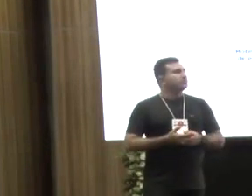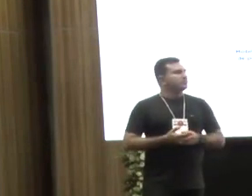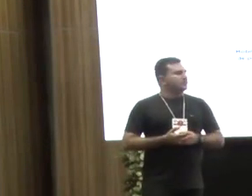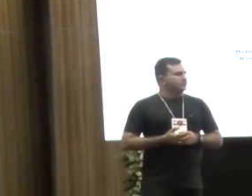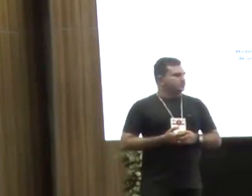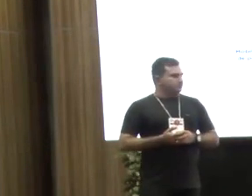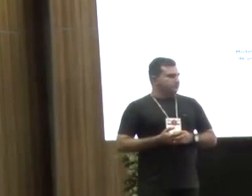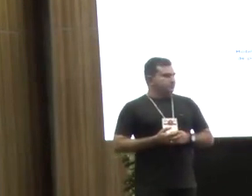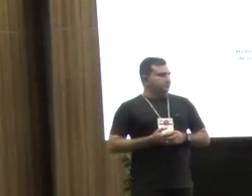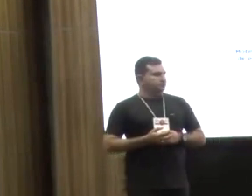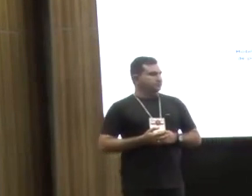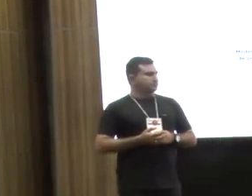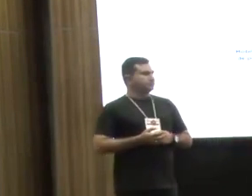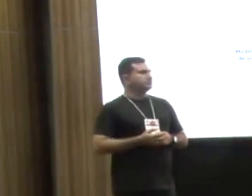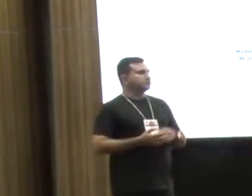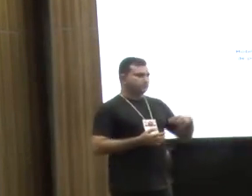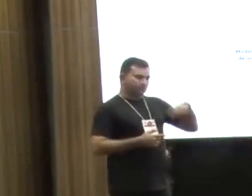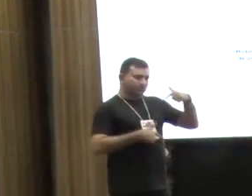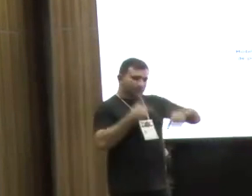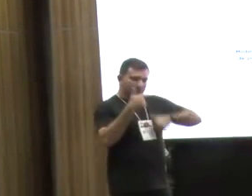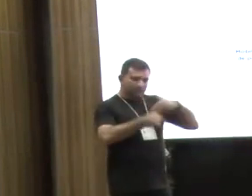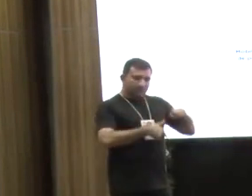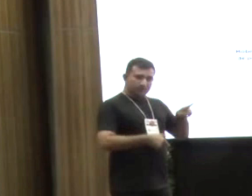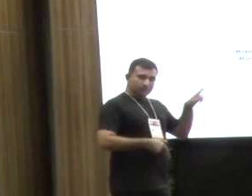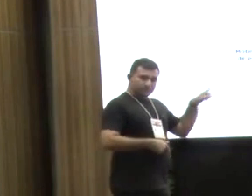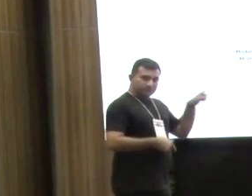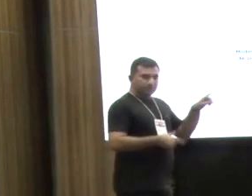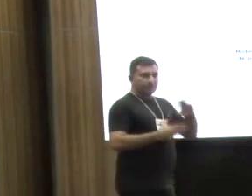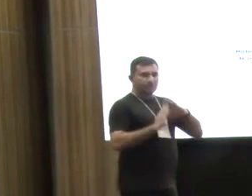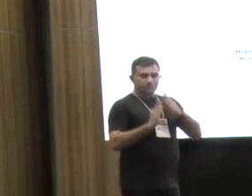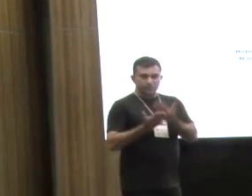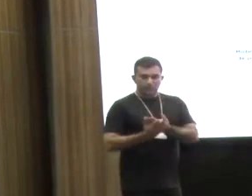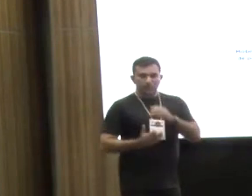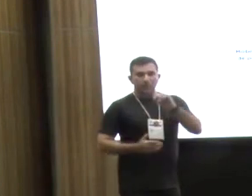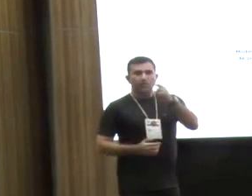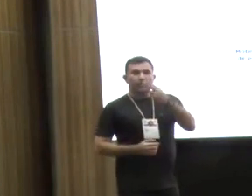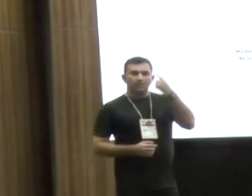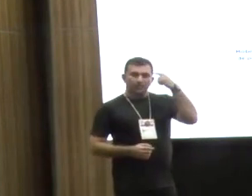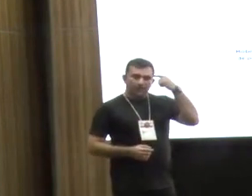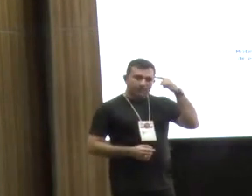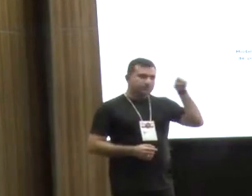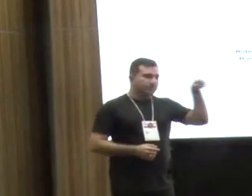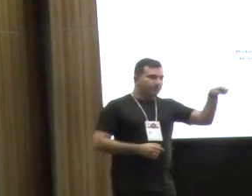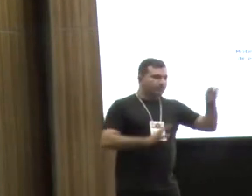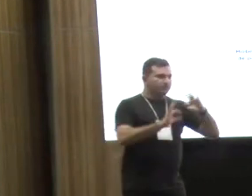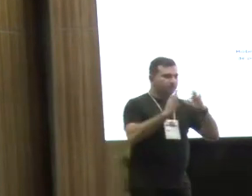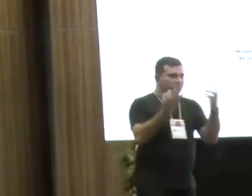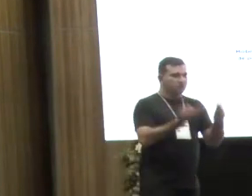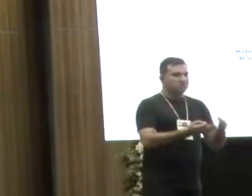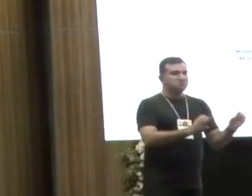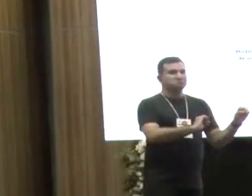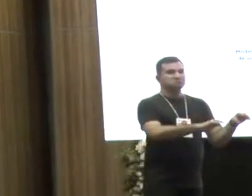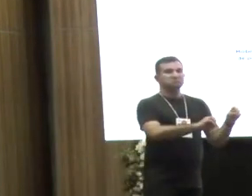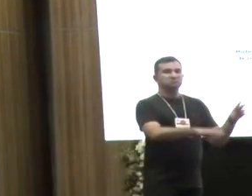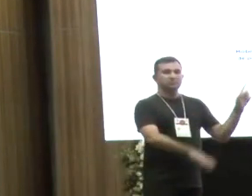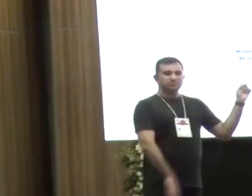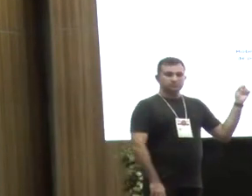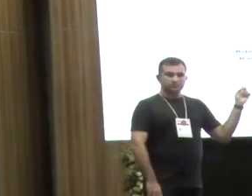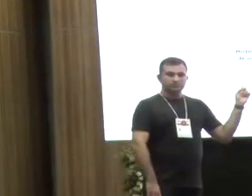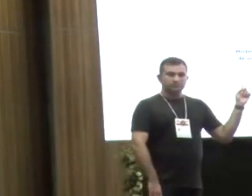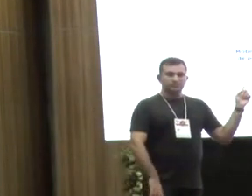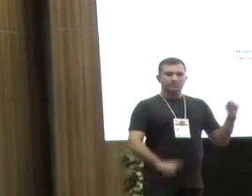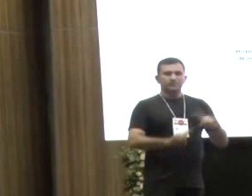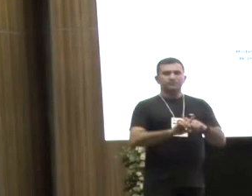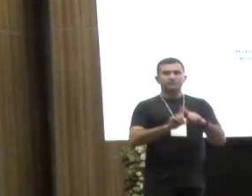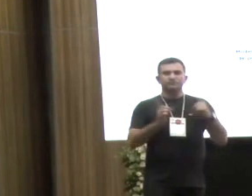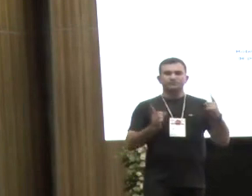Nós trabalhamos isso na escola ou a gente acha que está no campo da família só? E os alunos que a família não